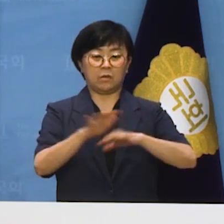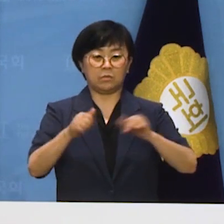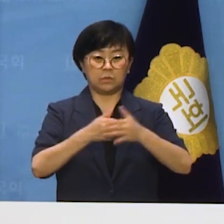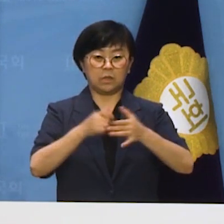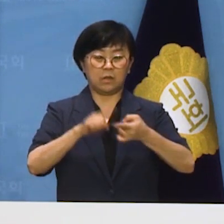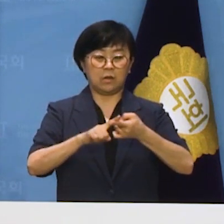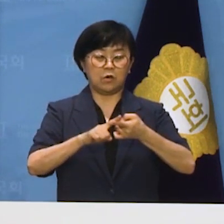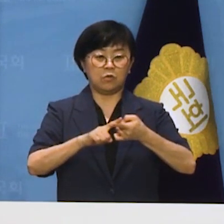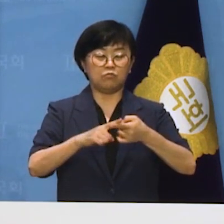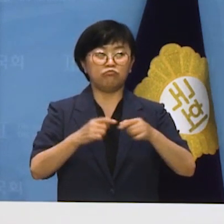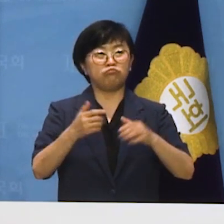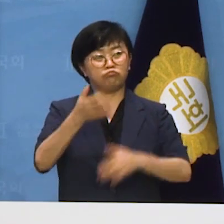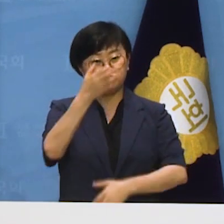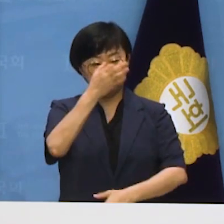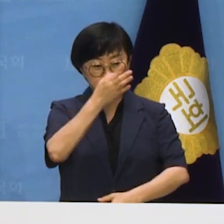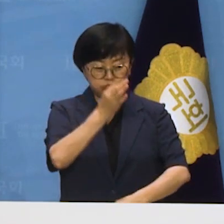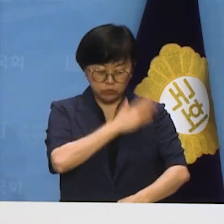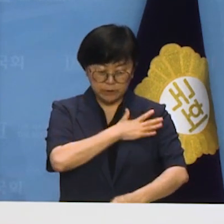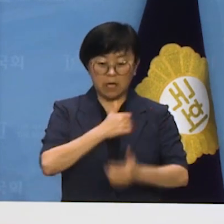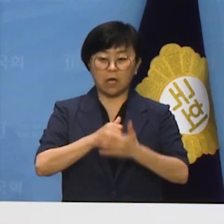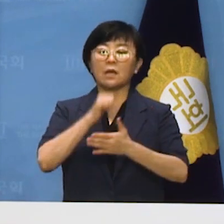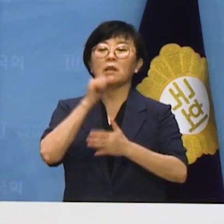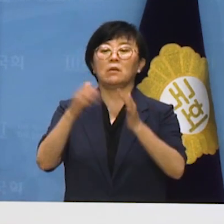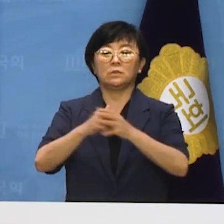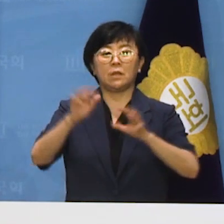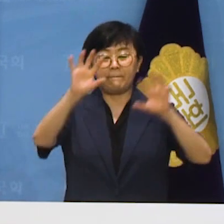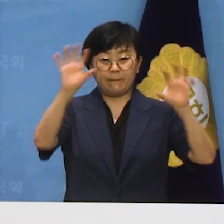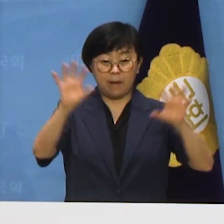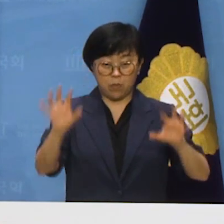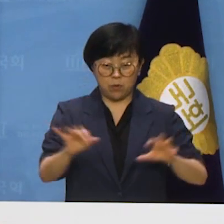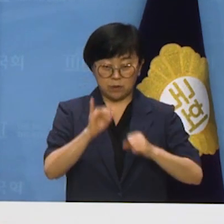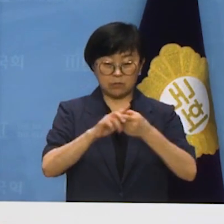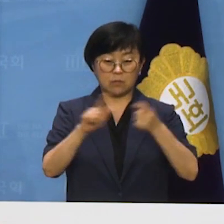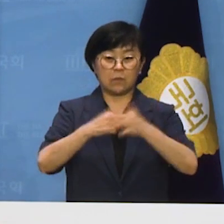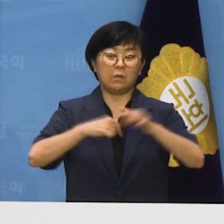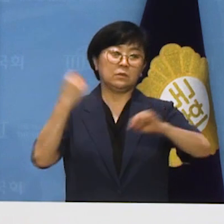확충은 부익부 빈익빈이 반복되고 있습니다 정책당국은